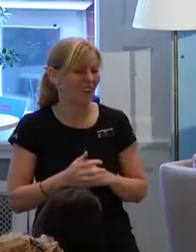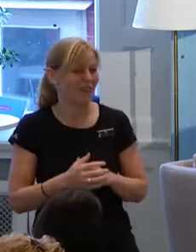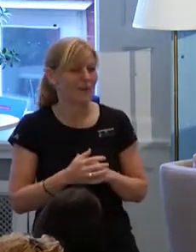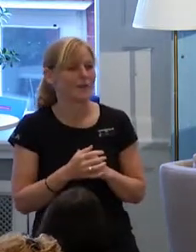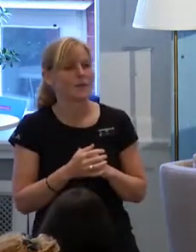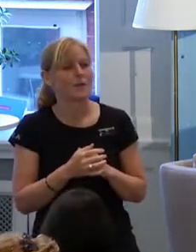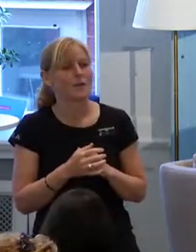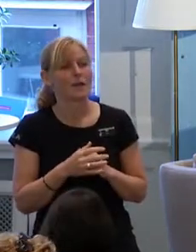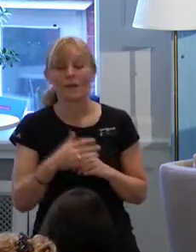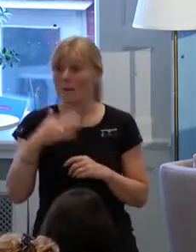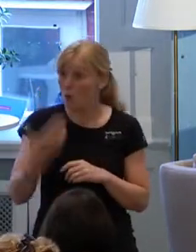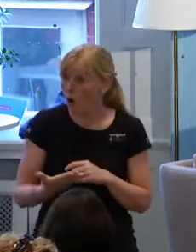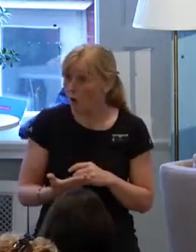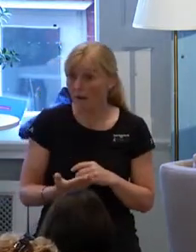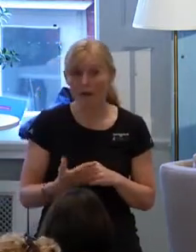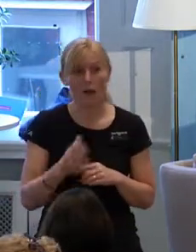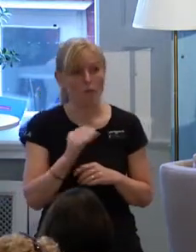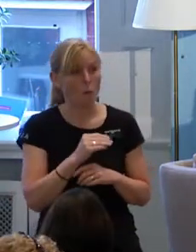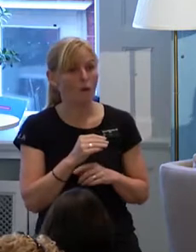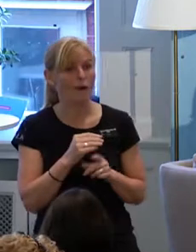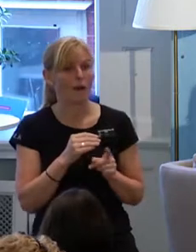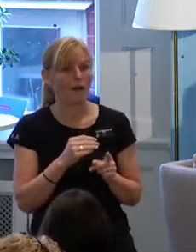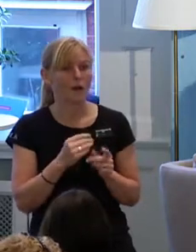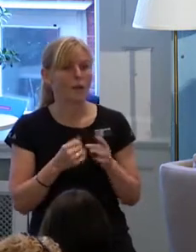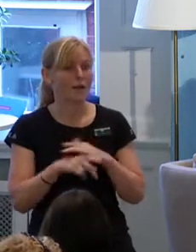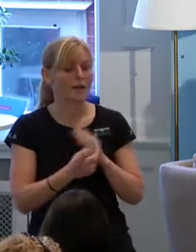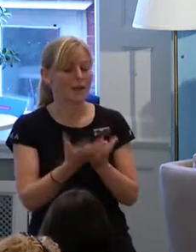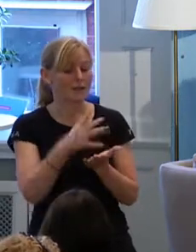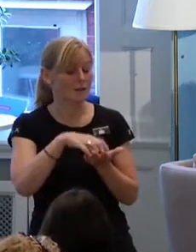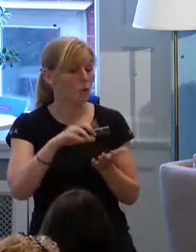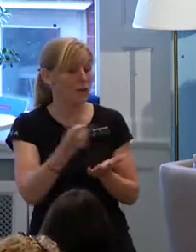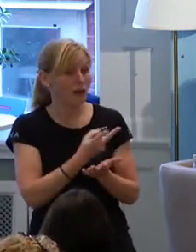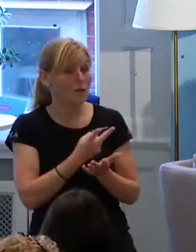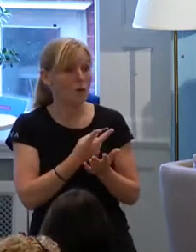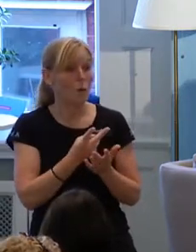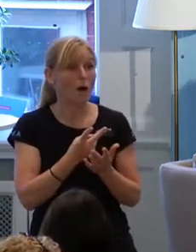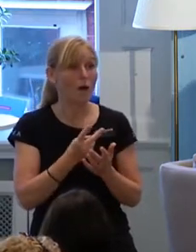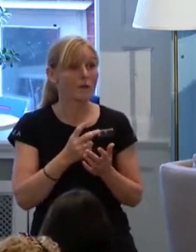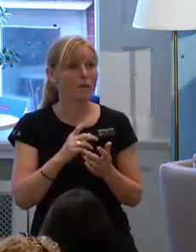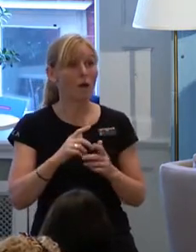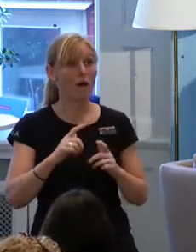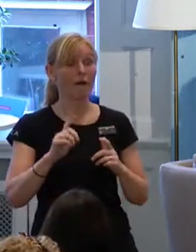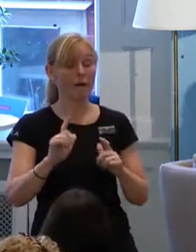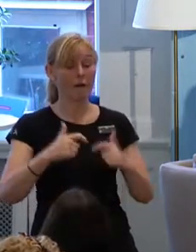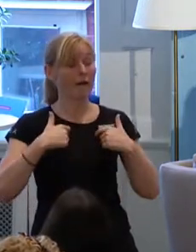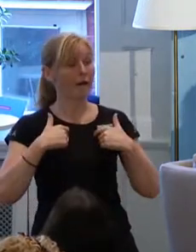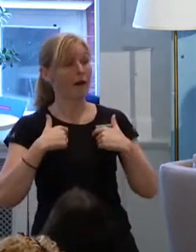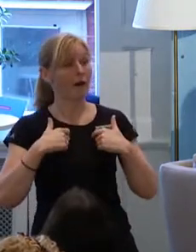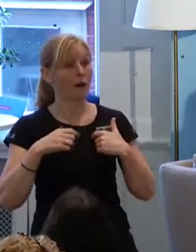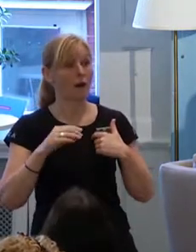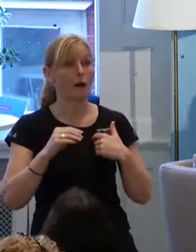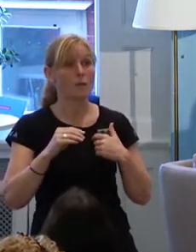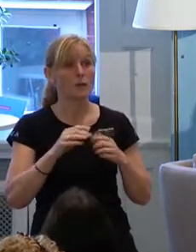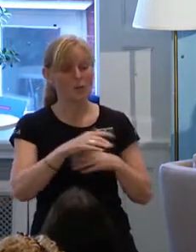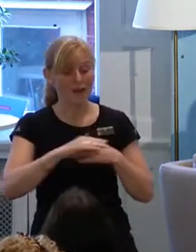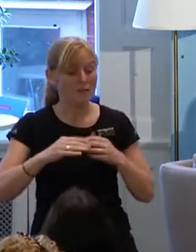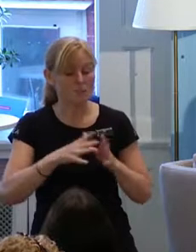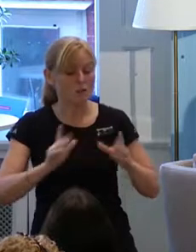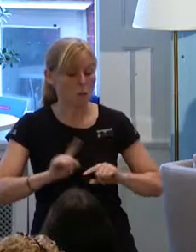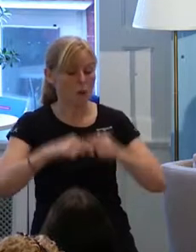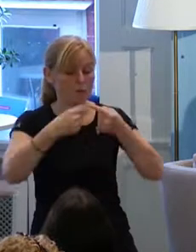att då kommer man till ett läge att man ställer sig till någon tjänst och då är vi begränsade för den stora utvecklingen har alltid